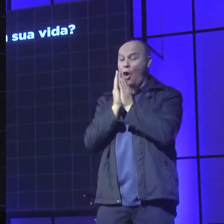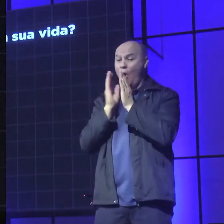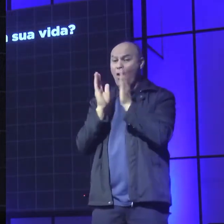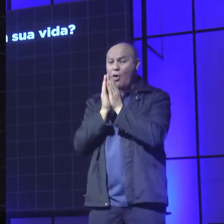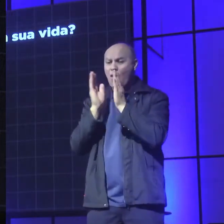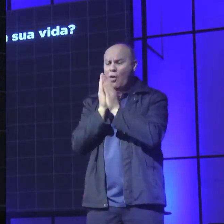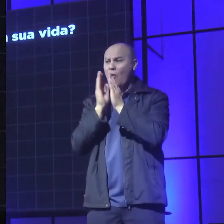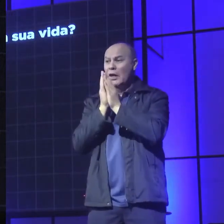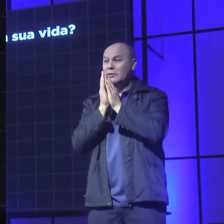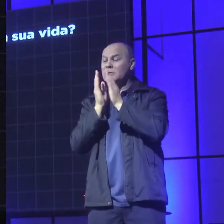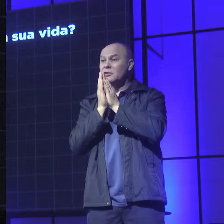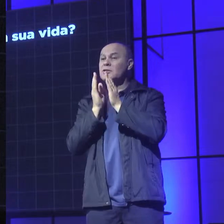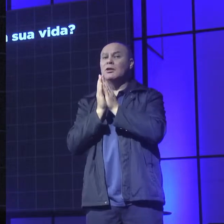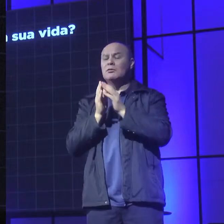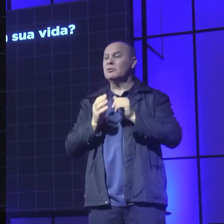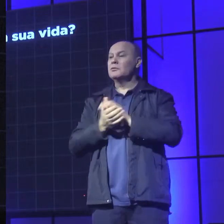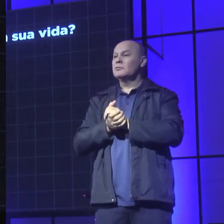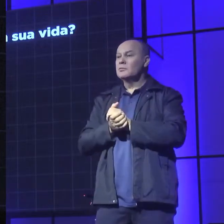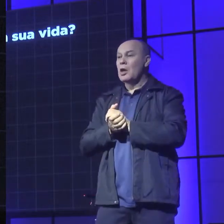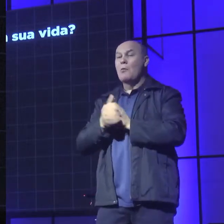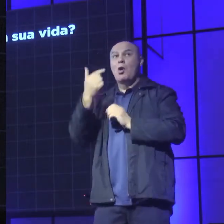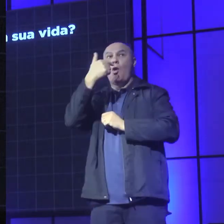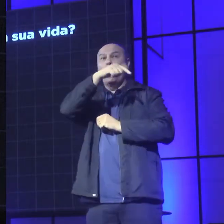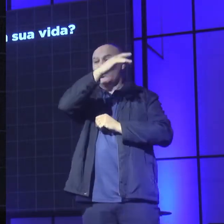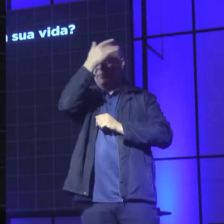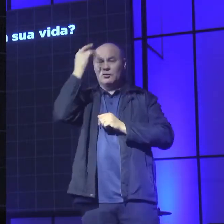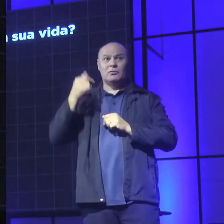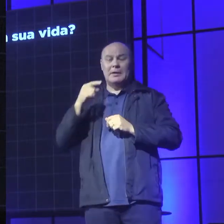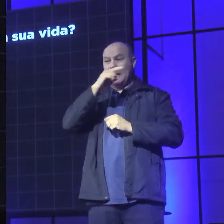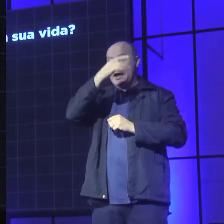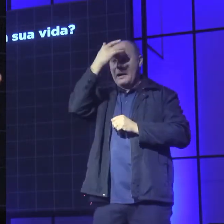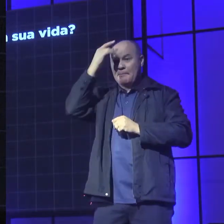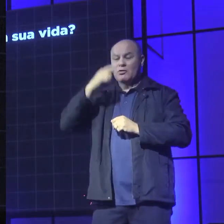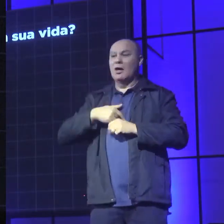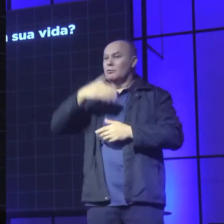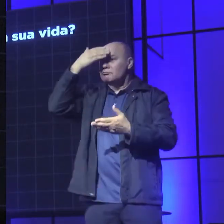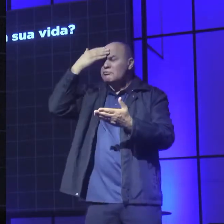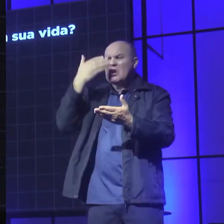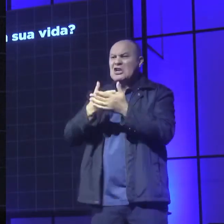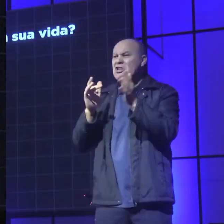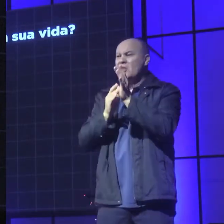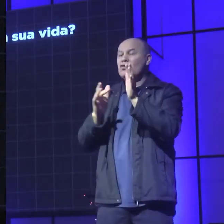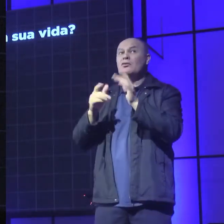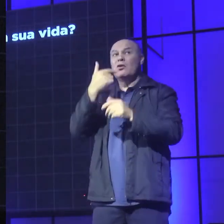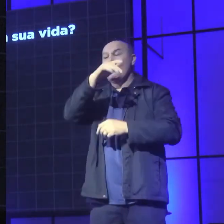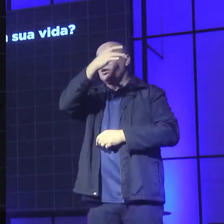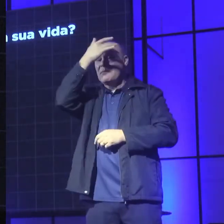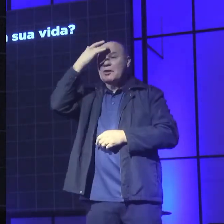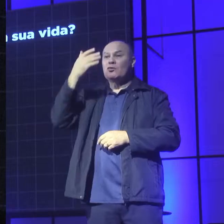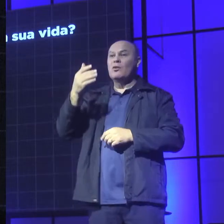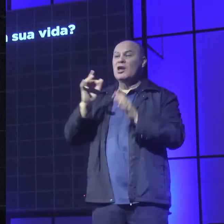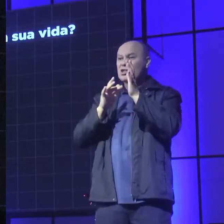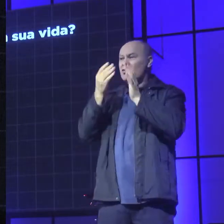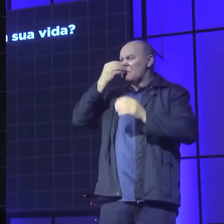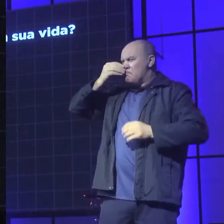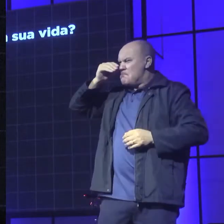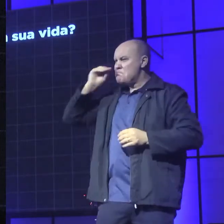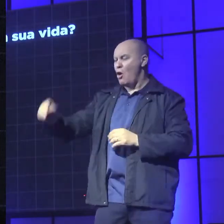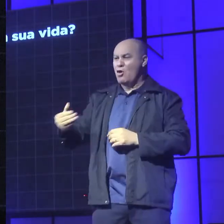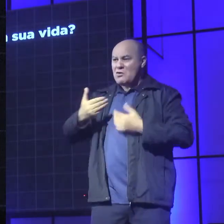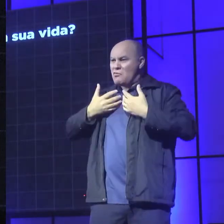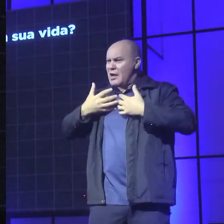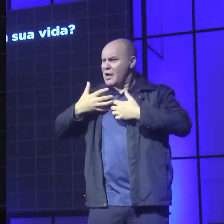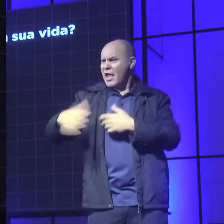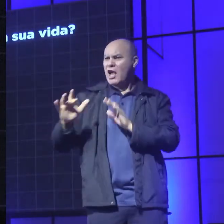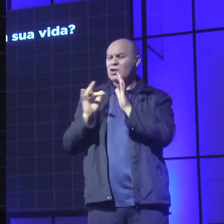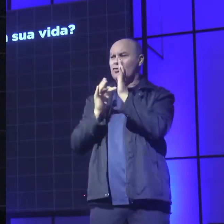declaradamente não crê em Deus, não crê em Jesus, e a sua identidade, a sua maneira